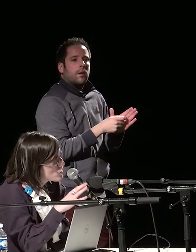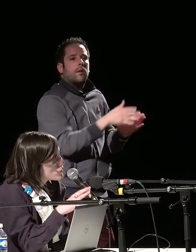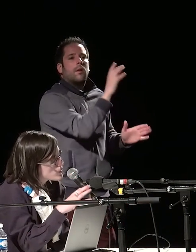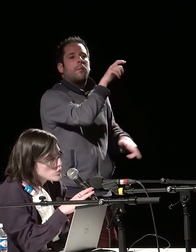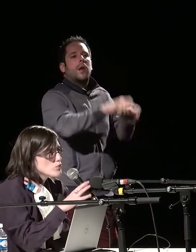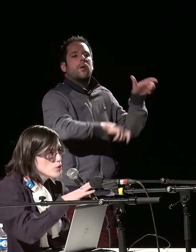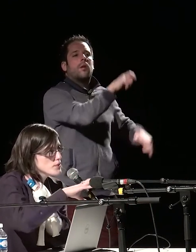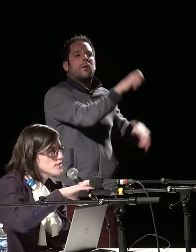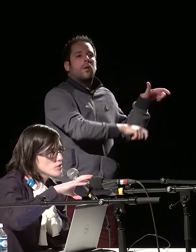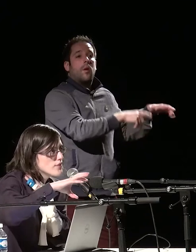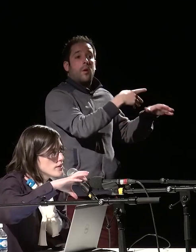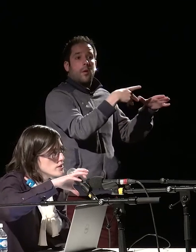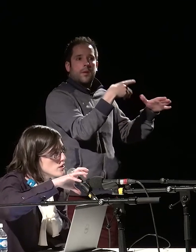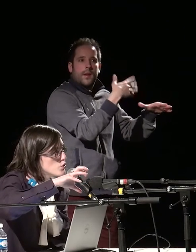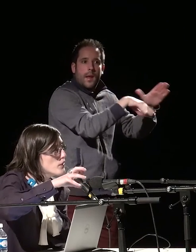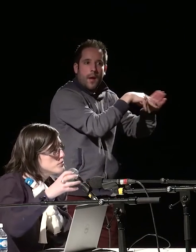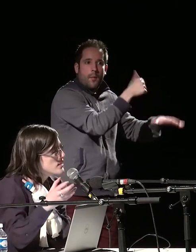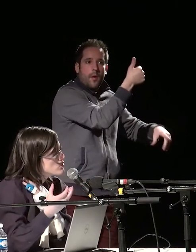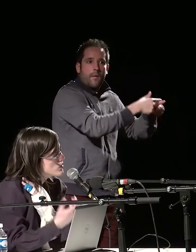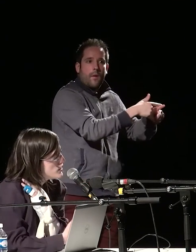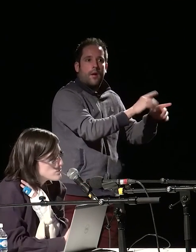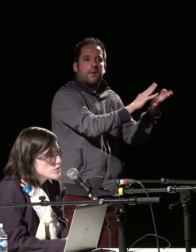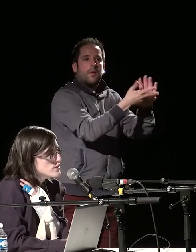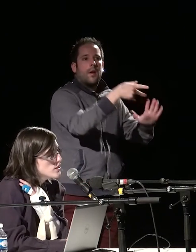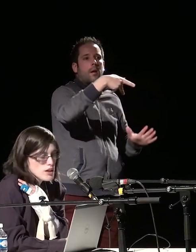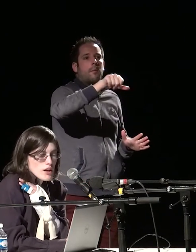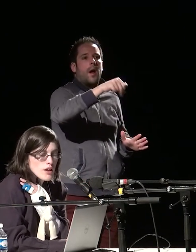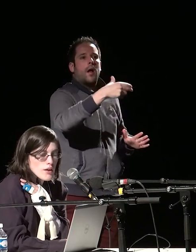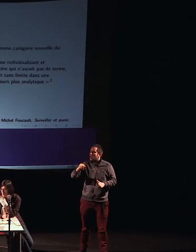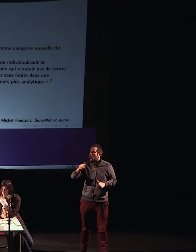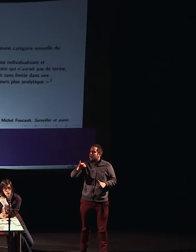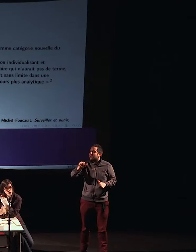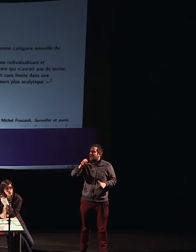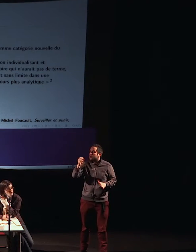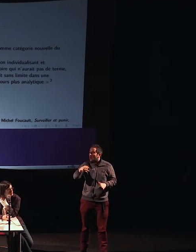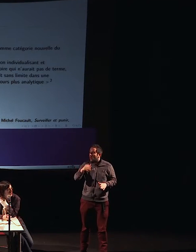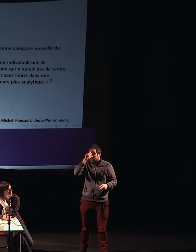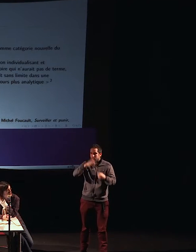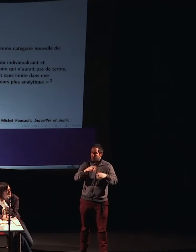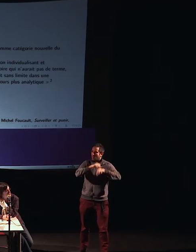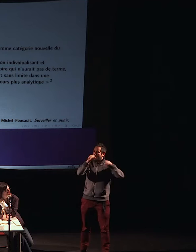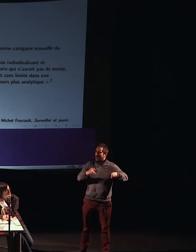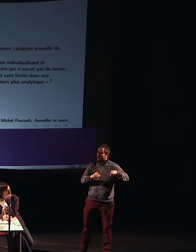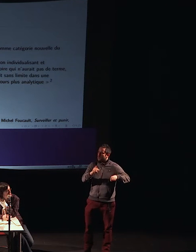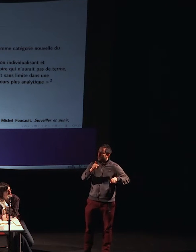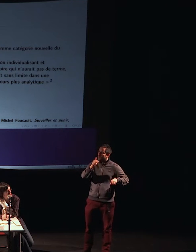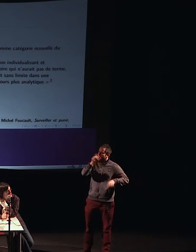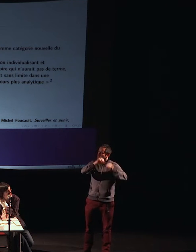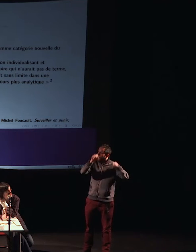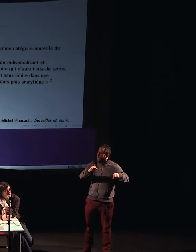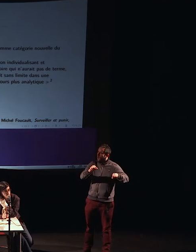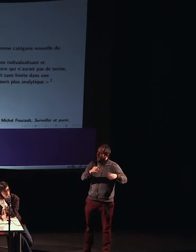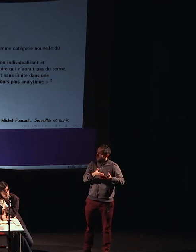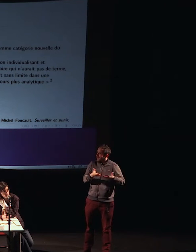ce qu'avaient rêvé les gens qui ont commencé ce travail de panoptisation, si vous voulez, de la société, pour produire plus de pouvoir et produire du pouvoir de plus en